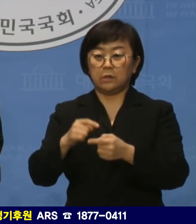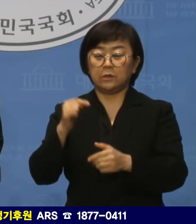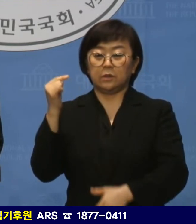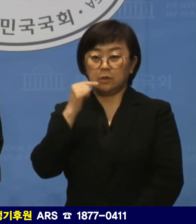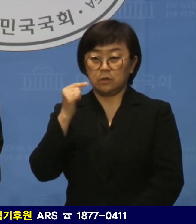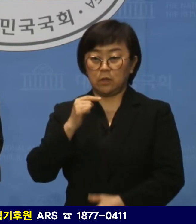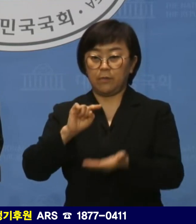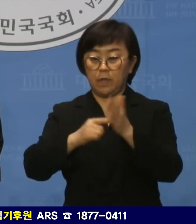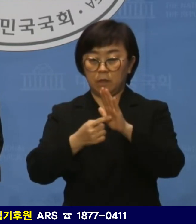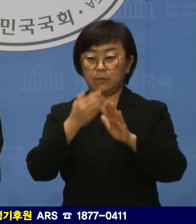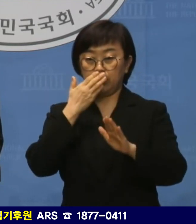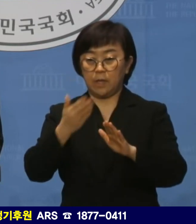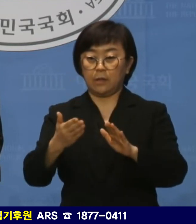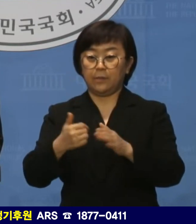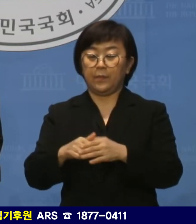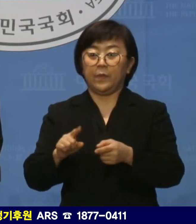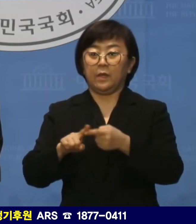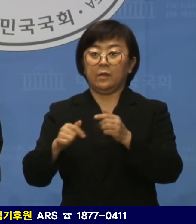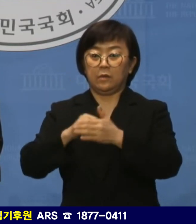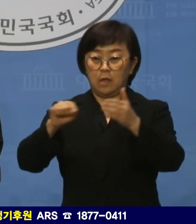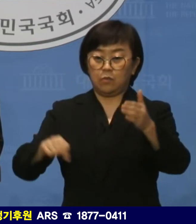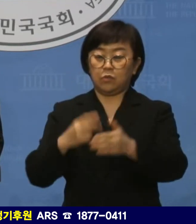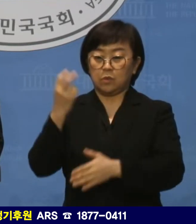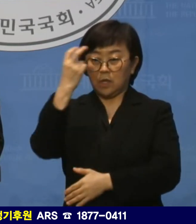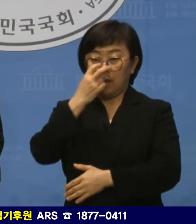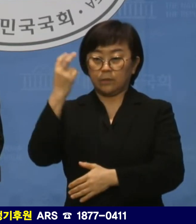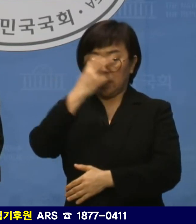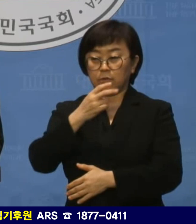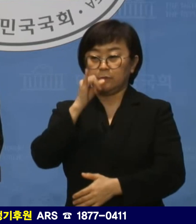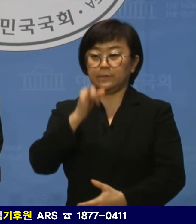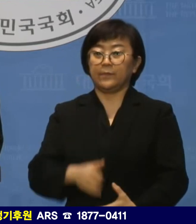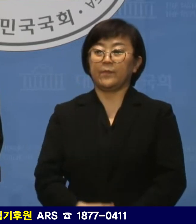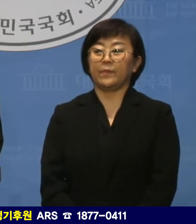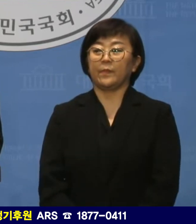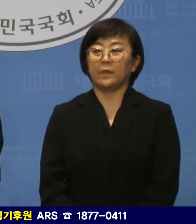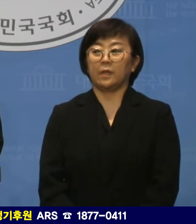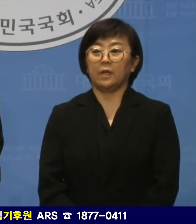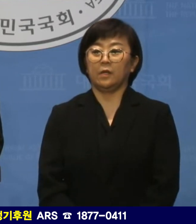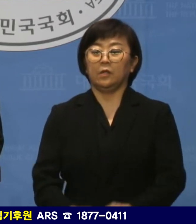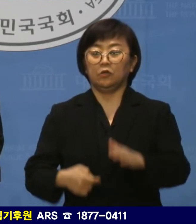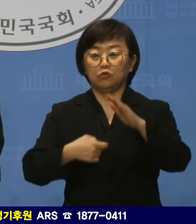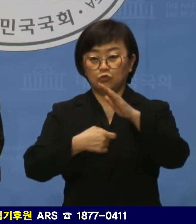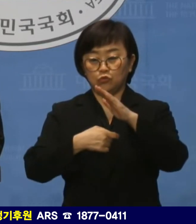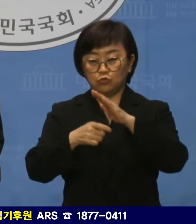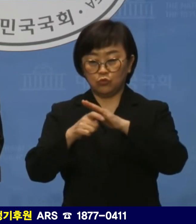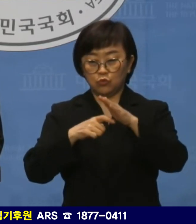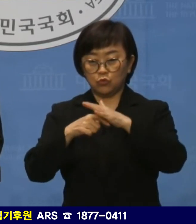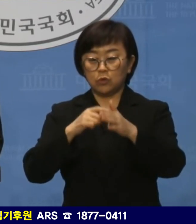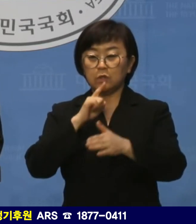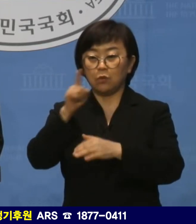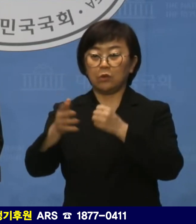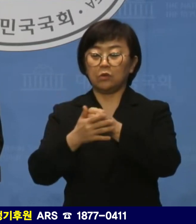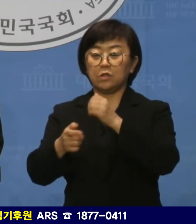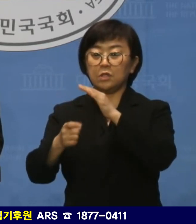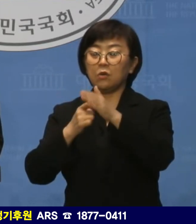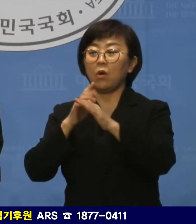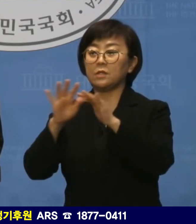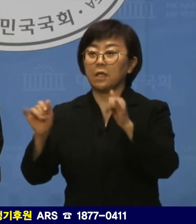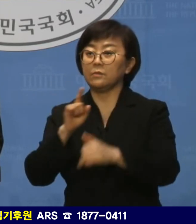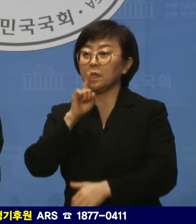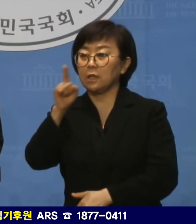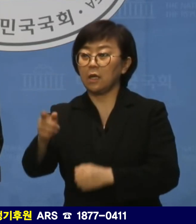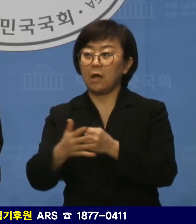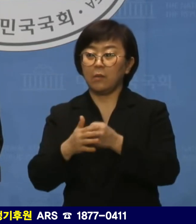규명에 나설 것이라며 내부 감사에도 착수했습니다. 도둑을 신고했더니 도둑이 신고한 사람